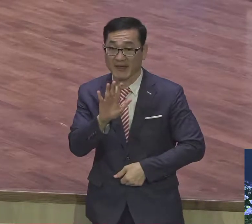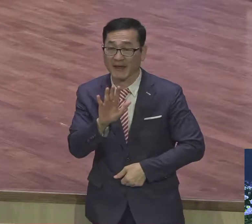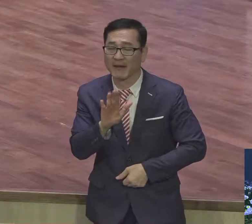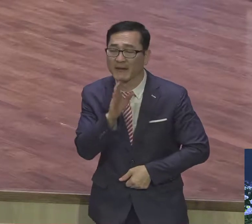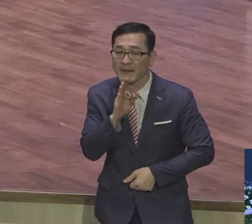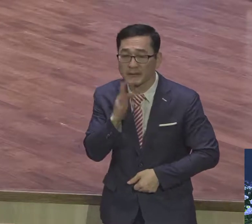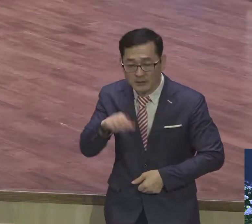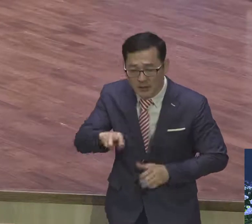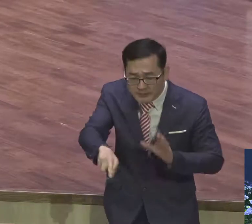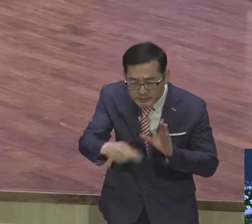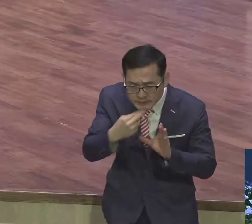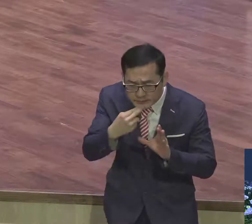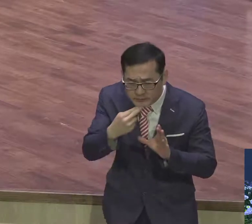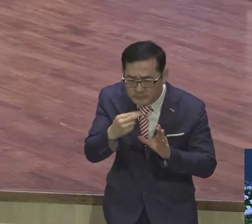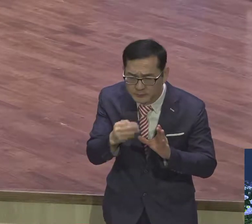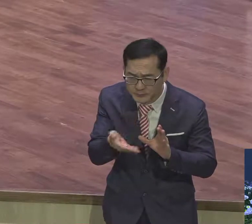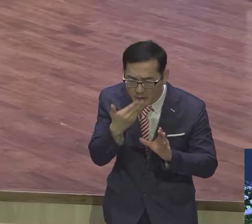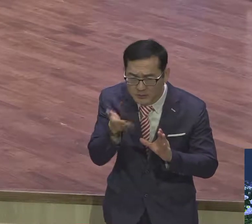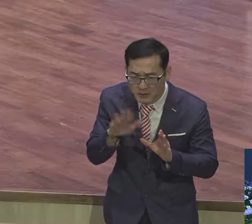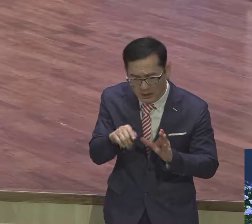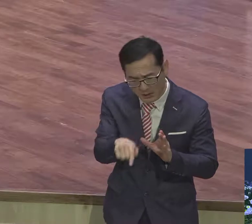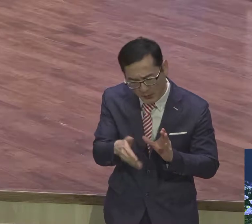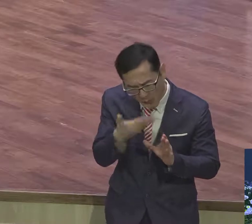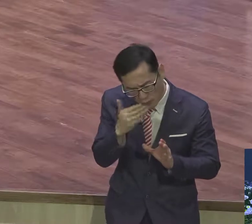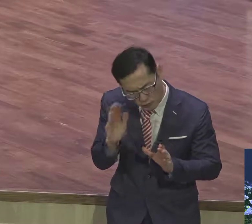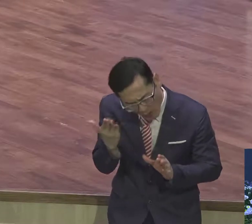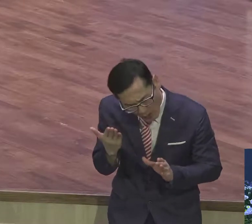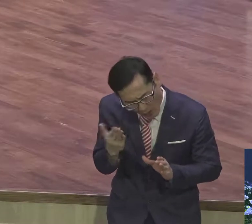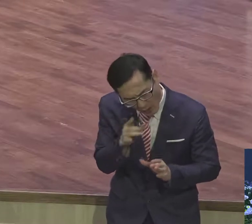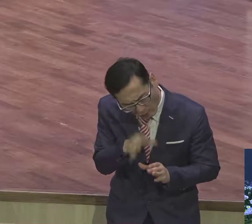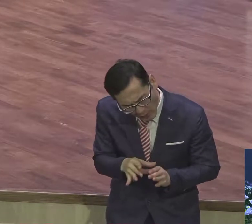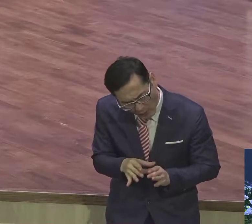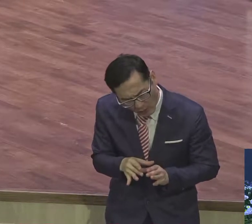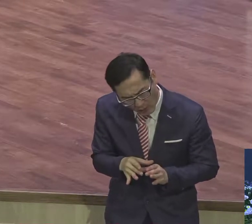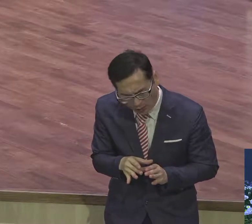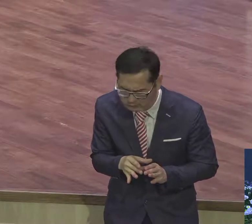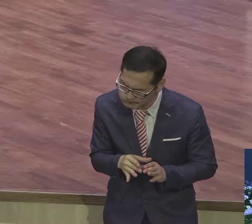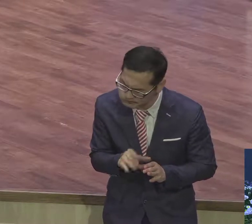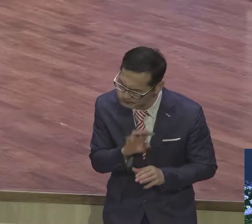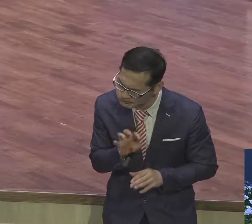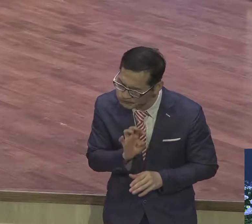음식은 먹어야 되는데 제사되는 음식을 먹어야 되나 안 먹어야 되나